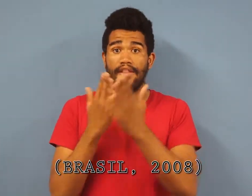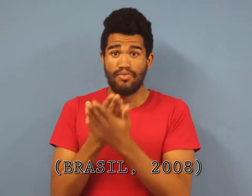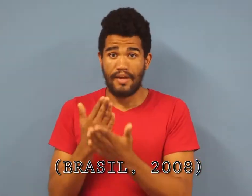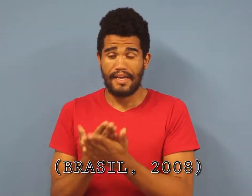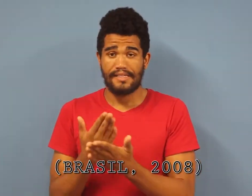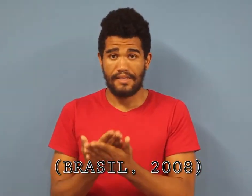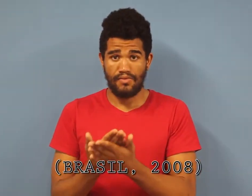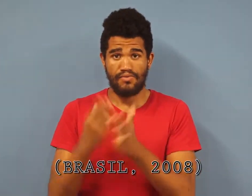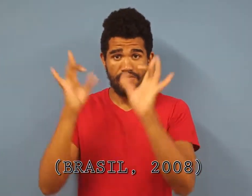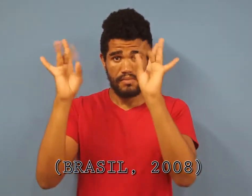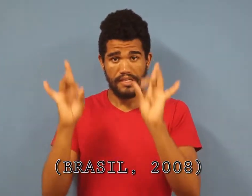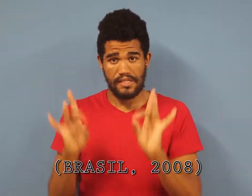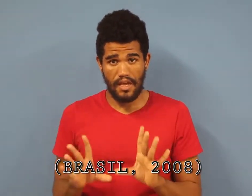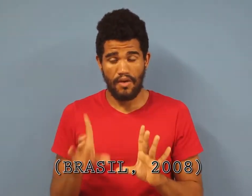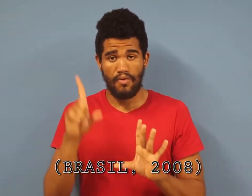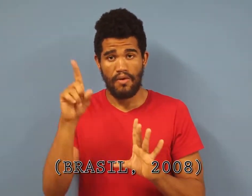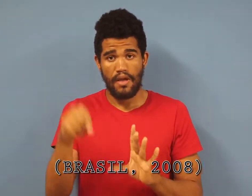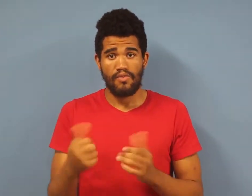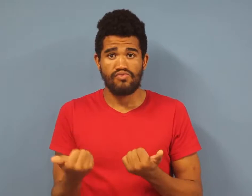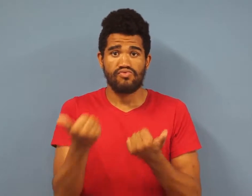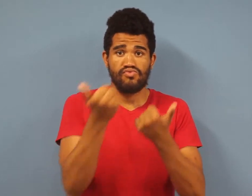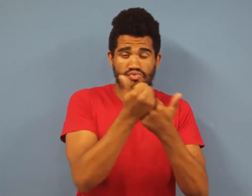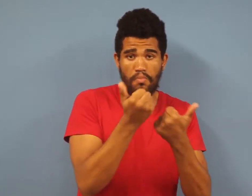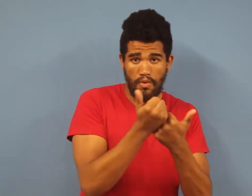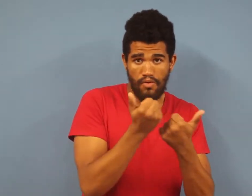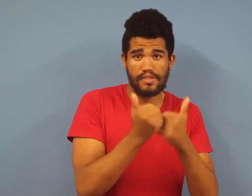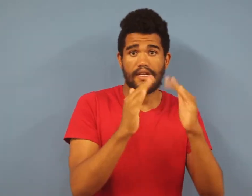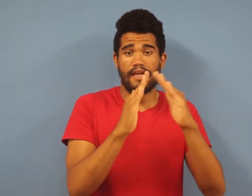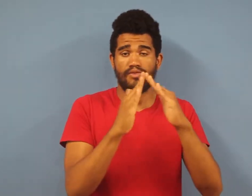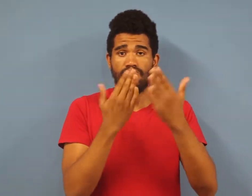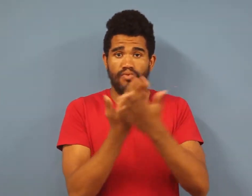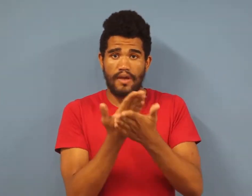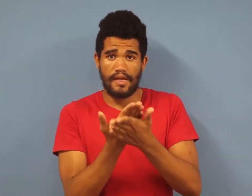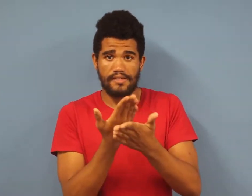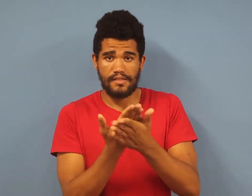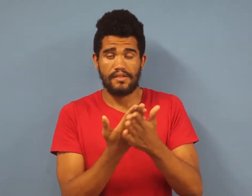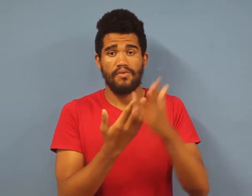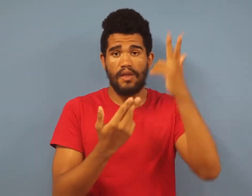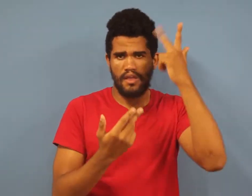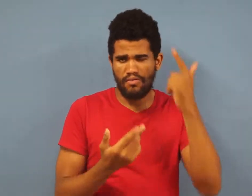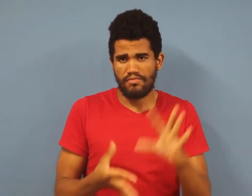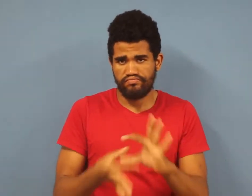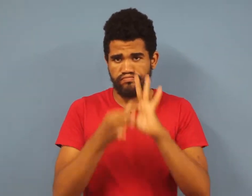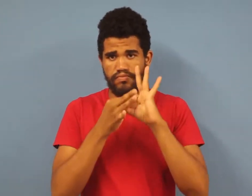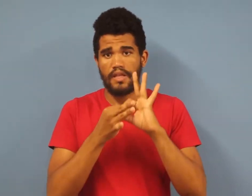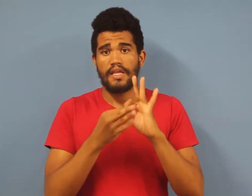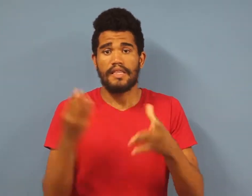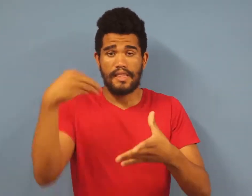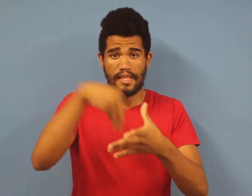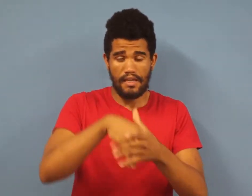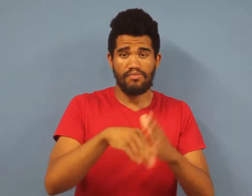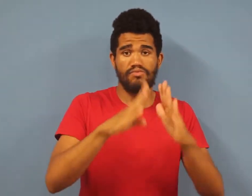configurar como suporte à educação regular, se materializando dentro da escola regular, através da